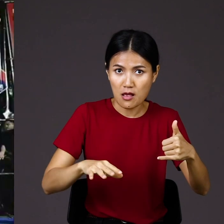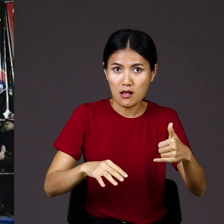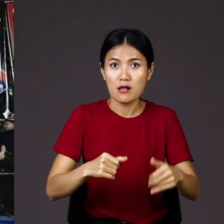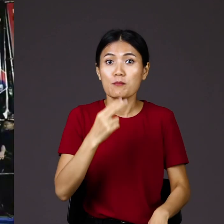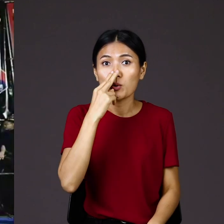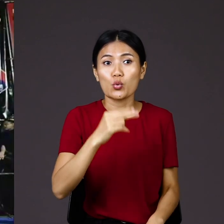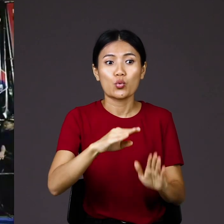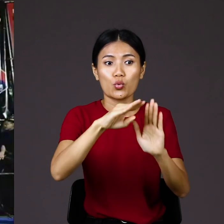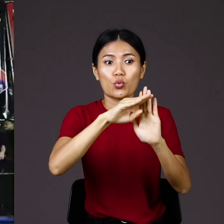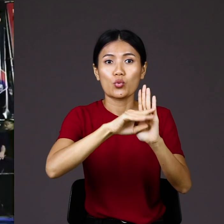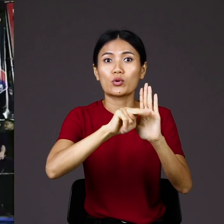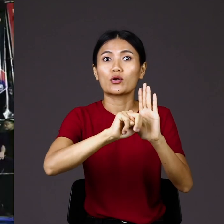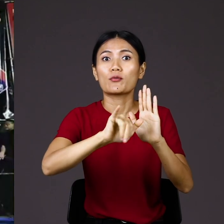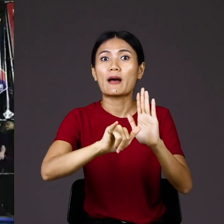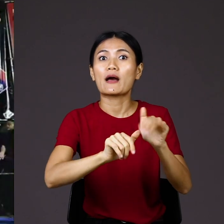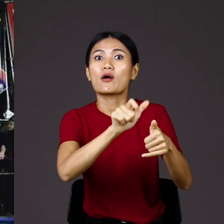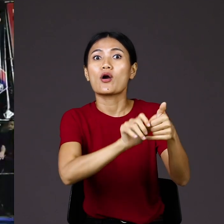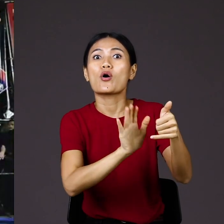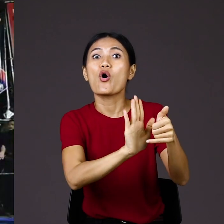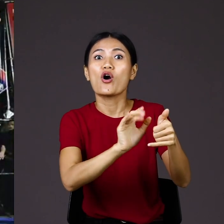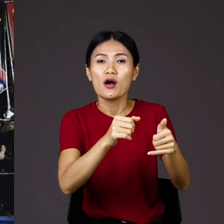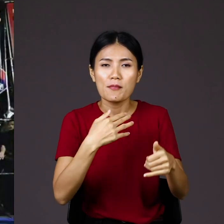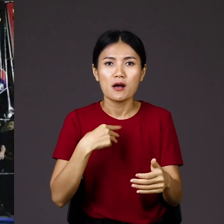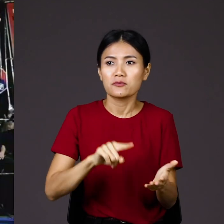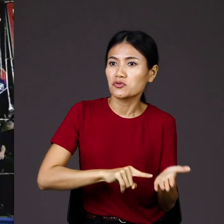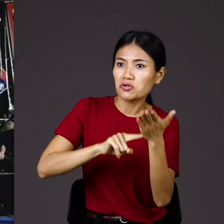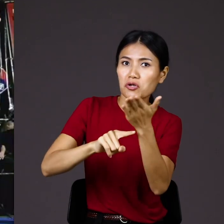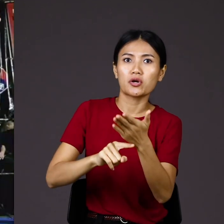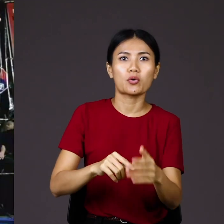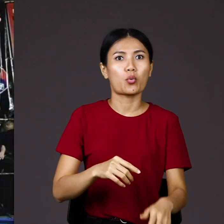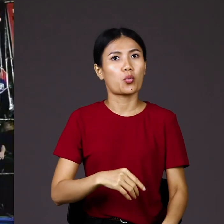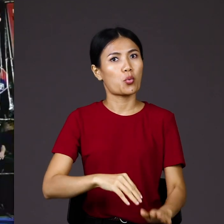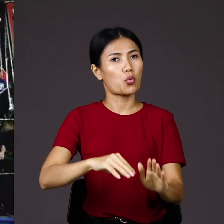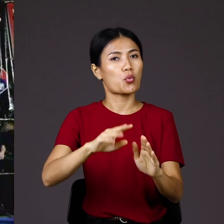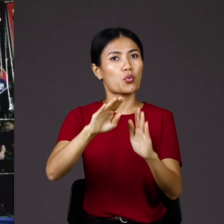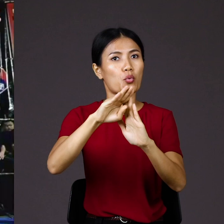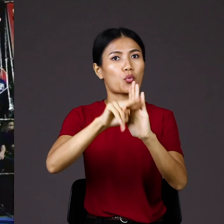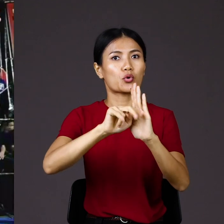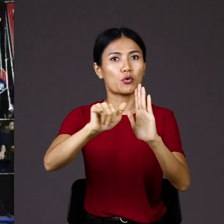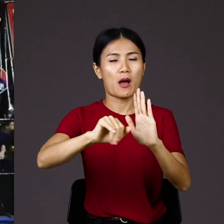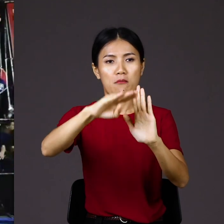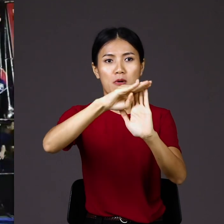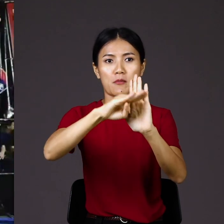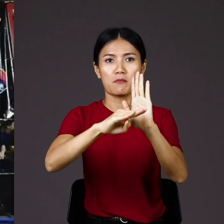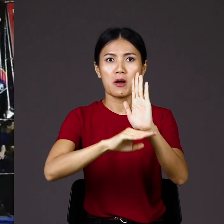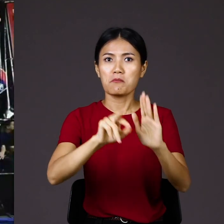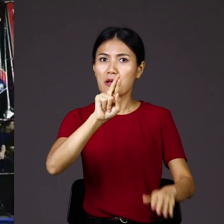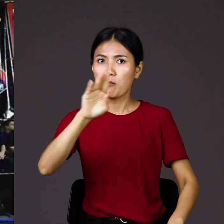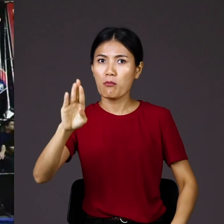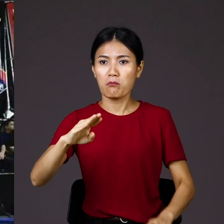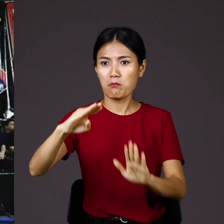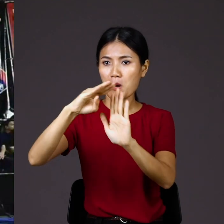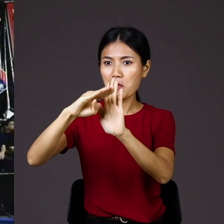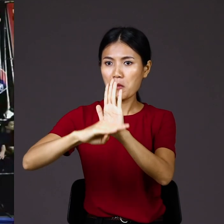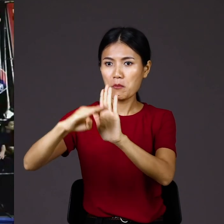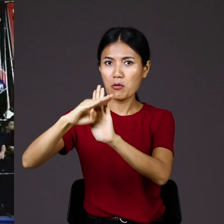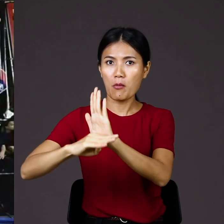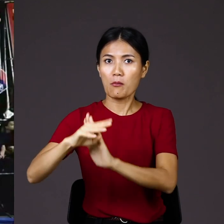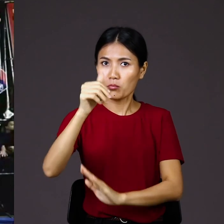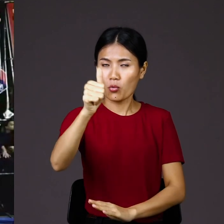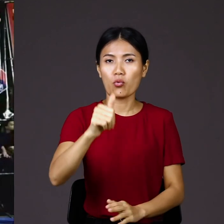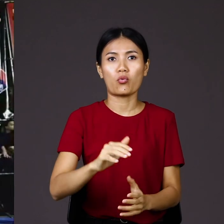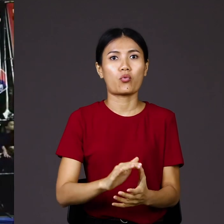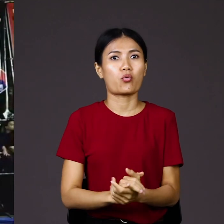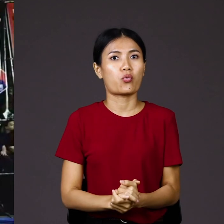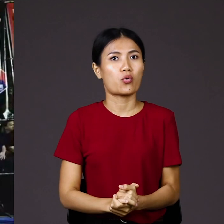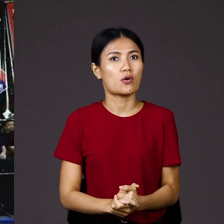ศน์สังเกตได้จากนโยบายที่เขานำเสนอเป็นระบบมากผมคงไม่ต้องกล่าวซ้ำที่นี้เมื่อสักครู่เขาปราศั